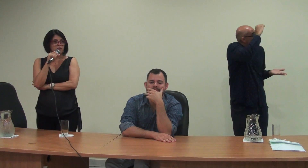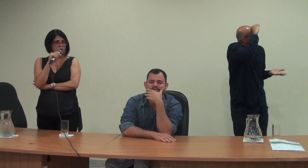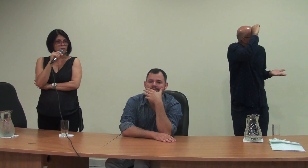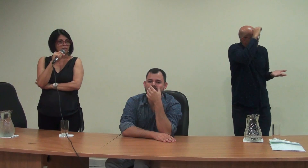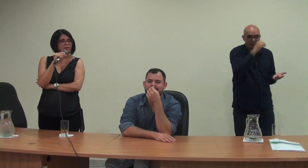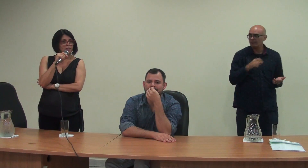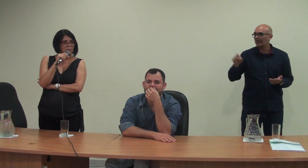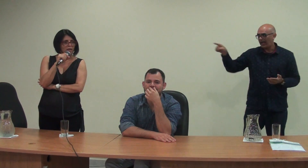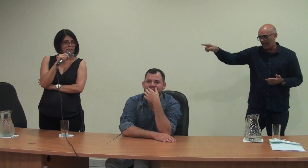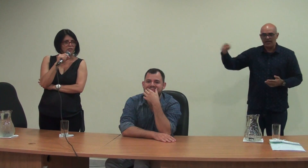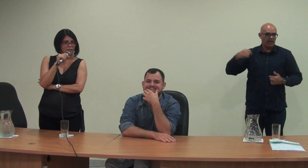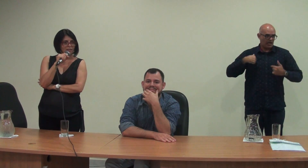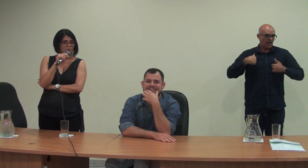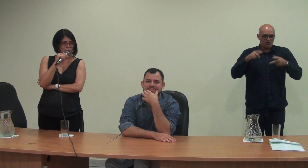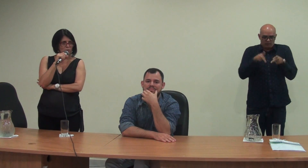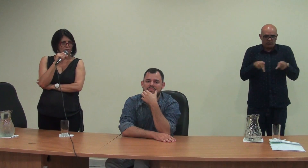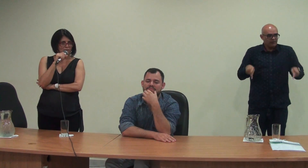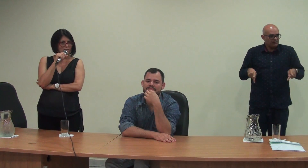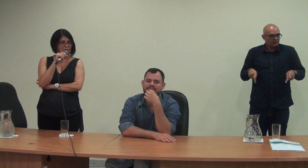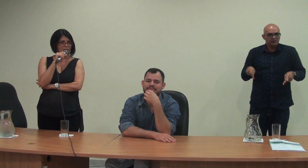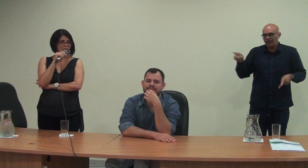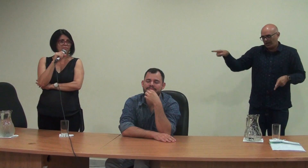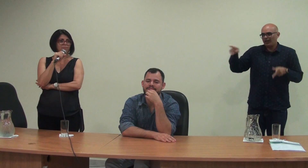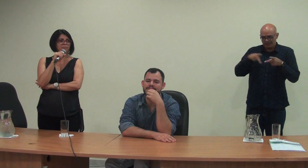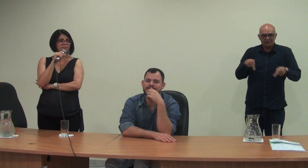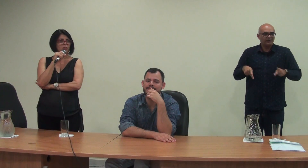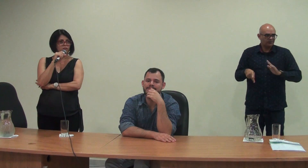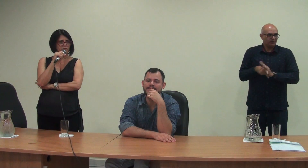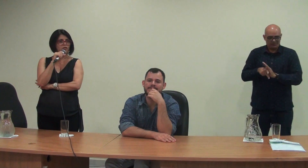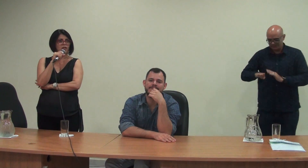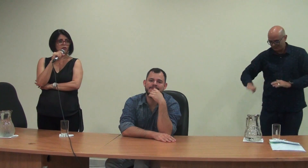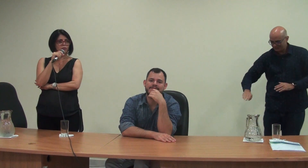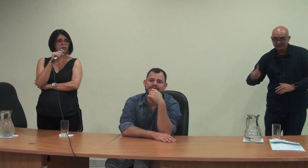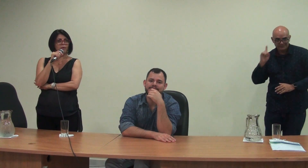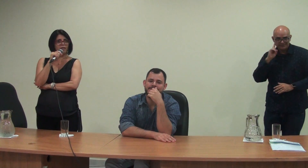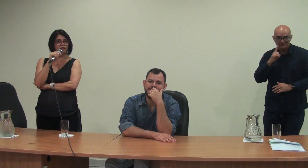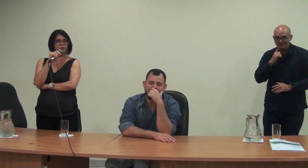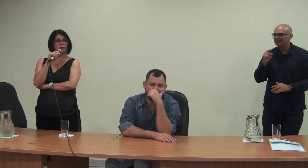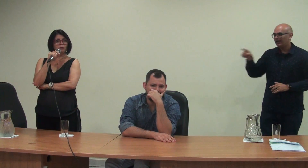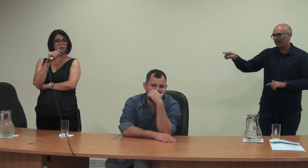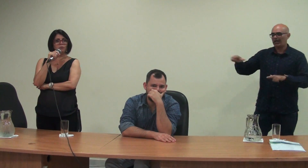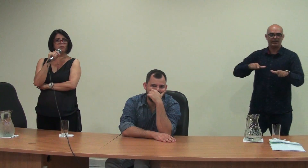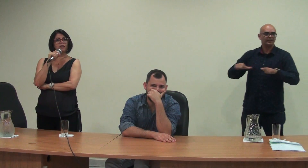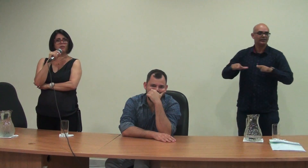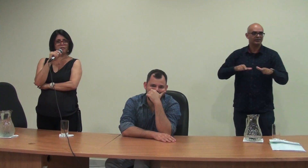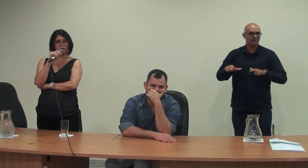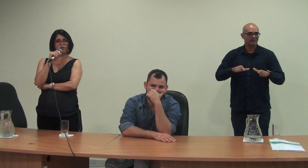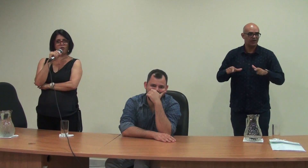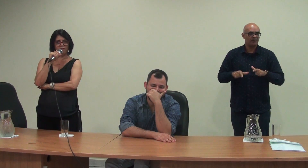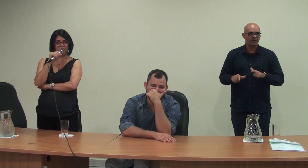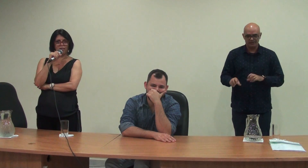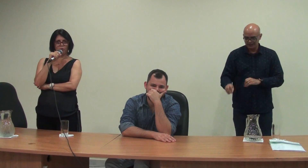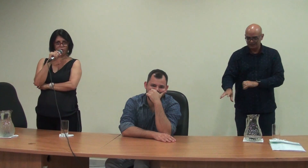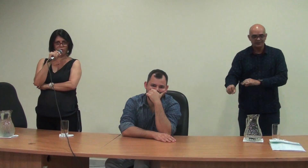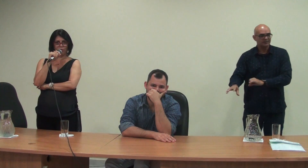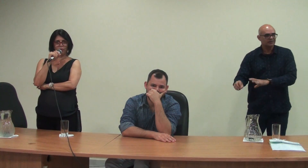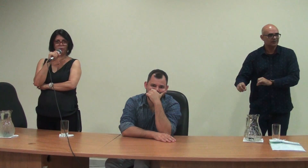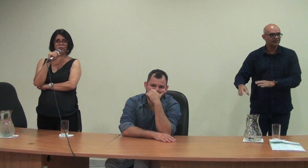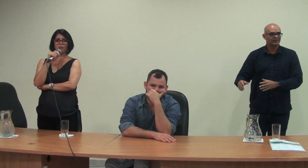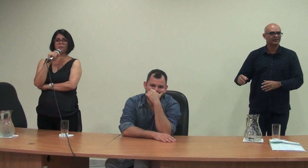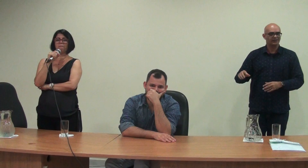Eu sou professora também de crianças surdas. Agora estou trabalhando com educação de jovens e